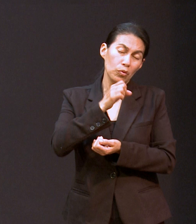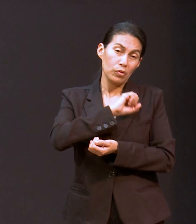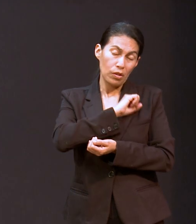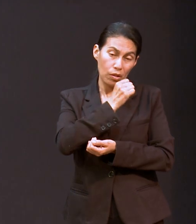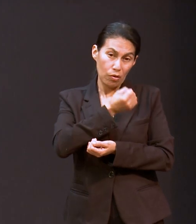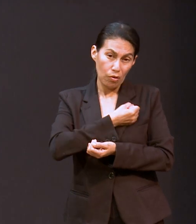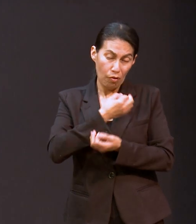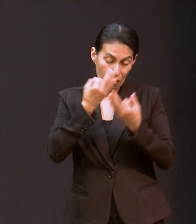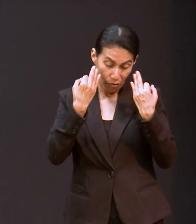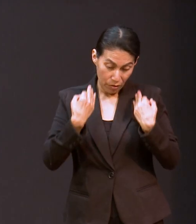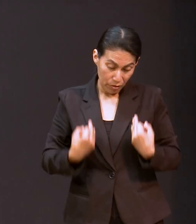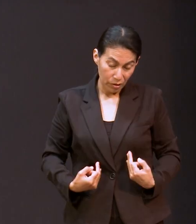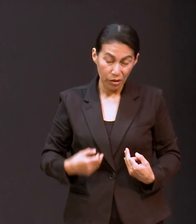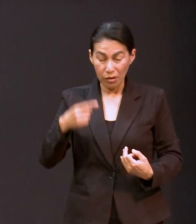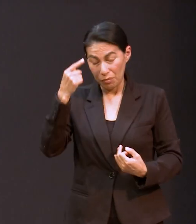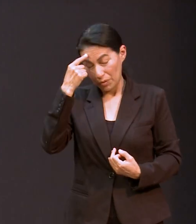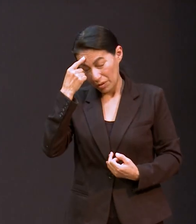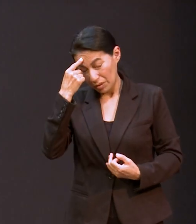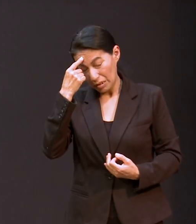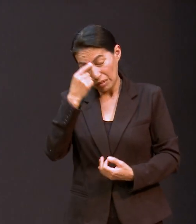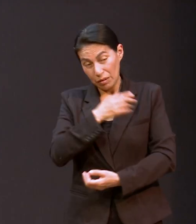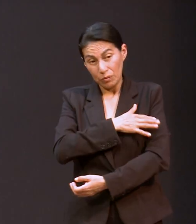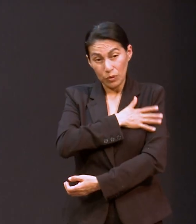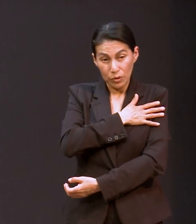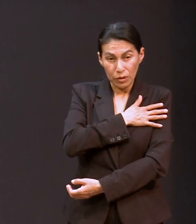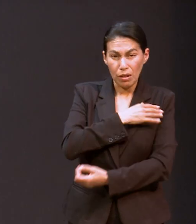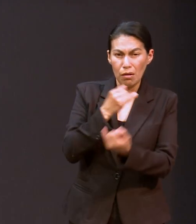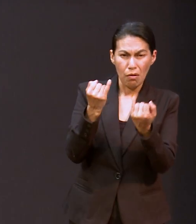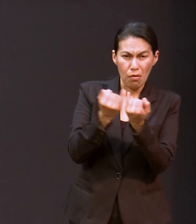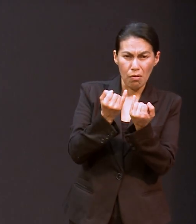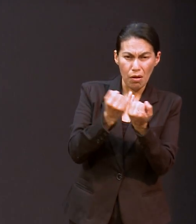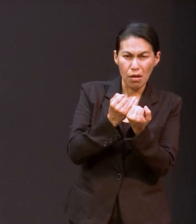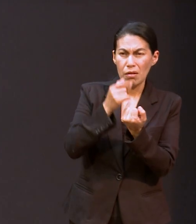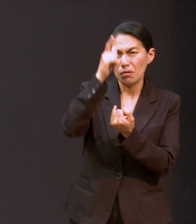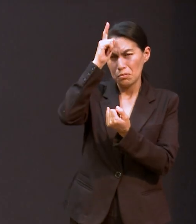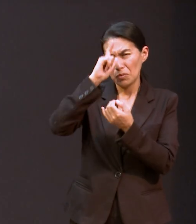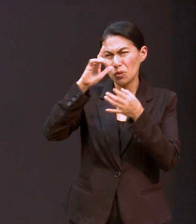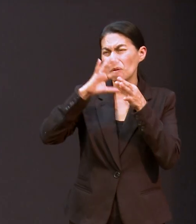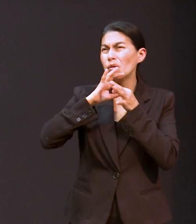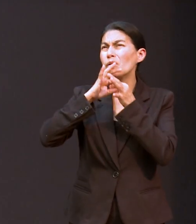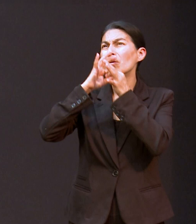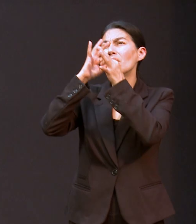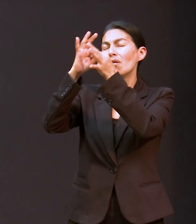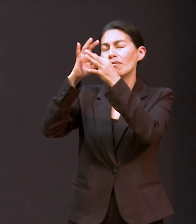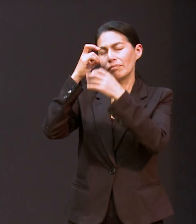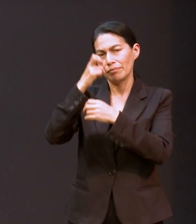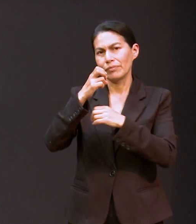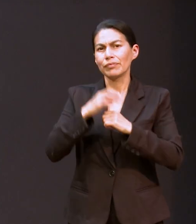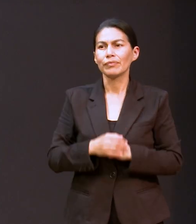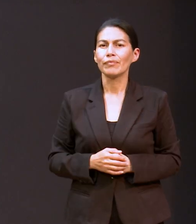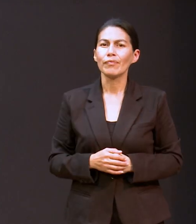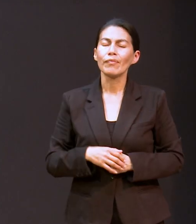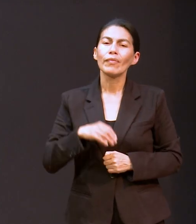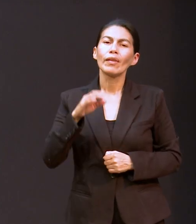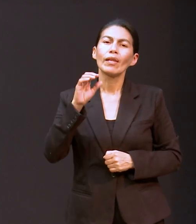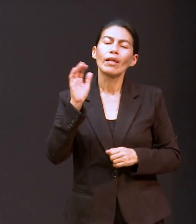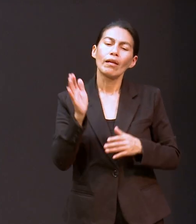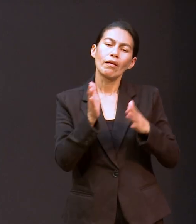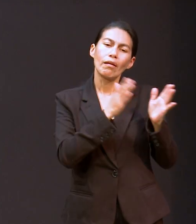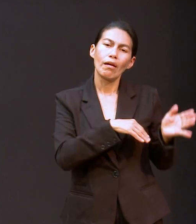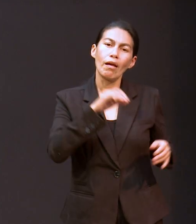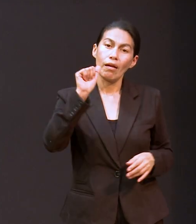solo por tu salud física y mental emocional sino también por tu salud espiritual